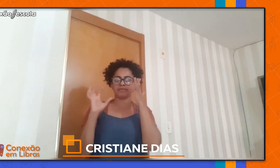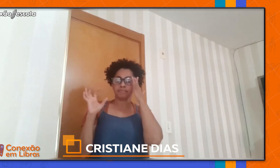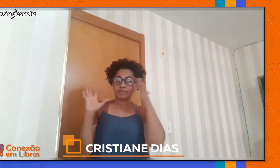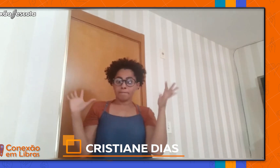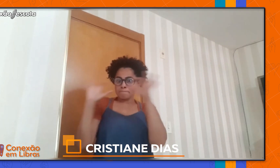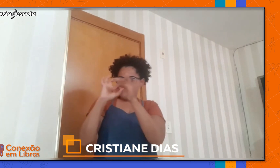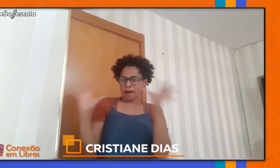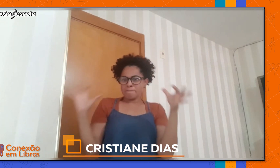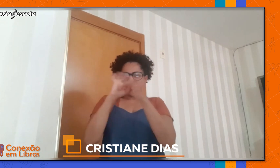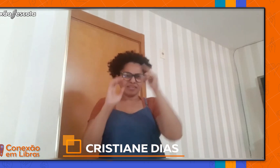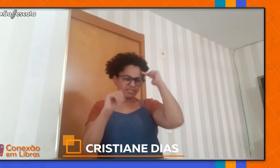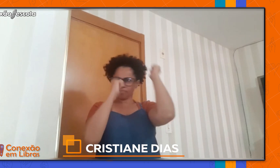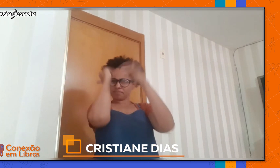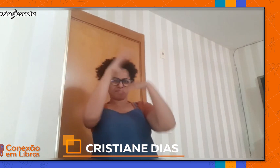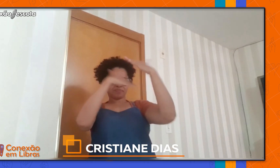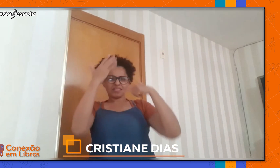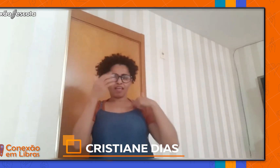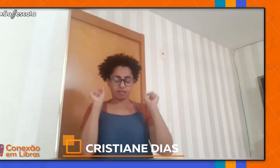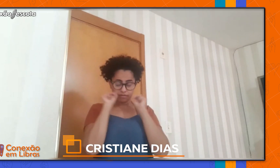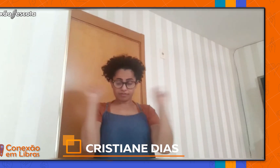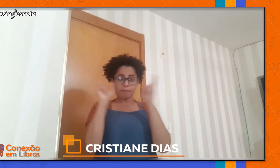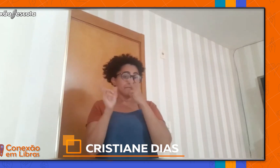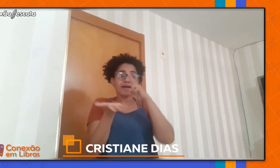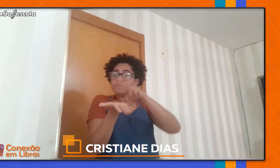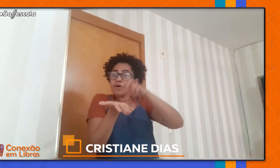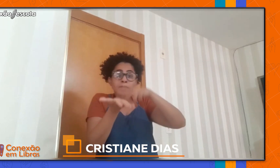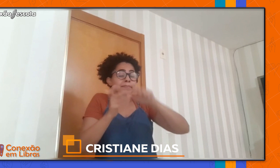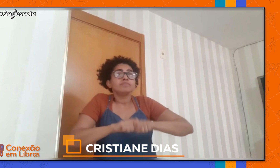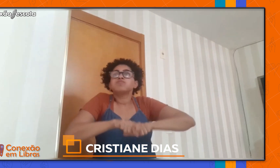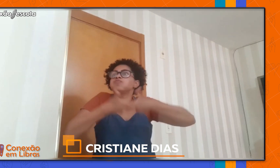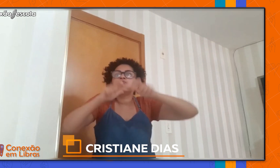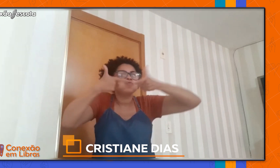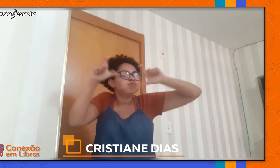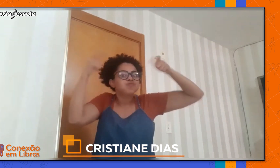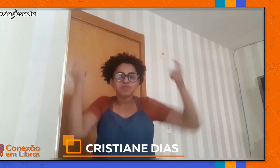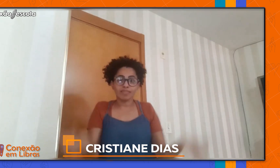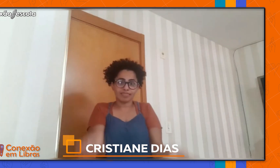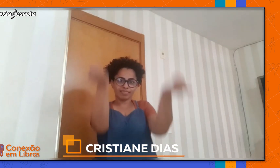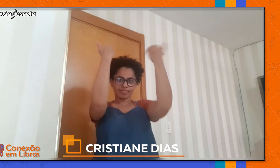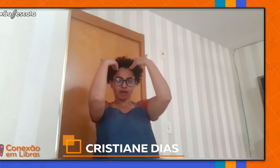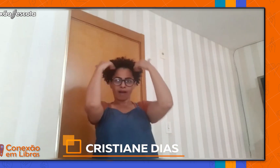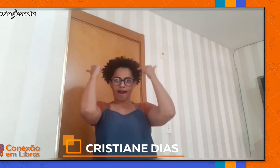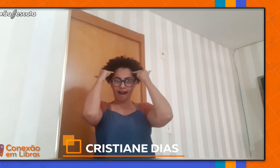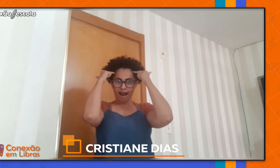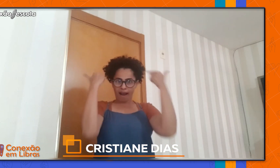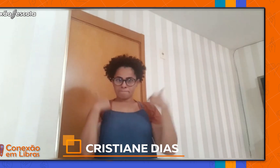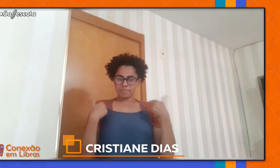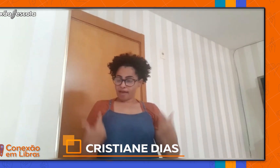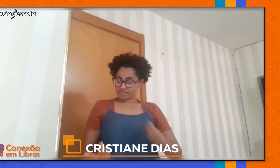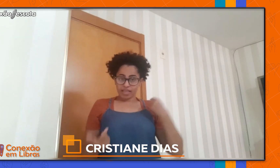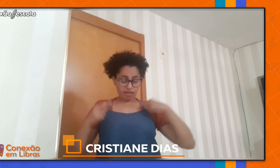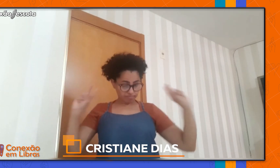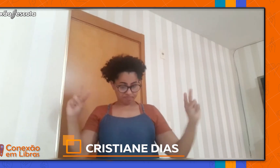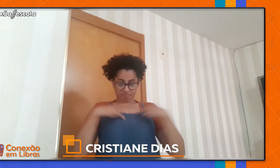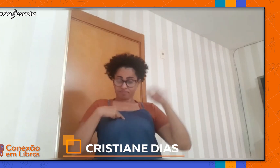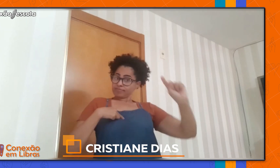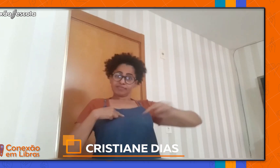muito rápido. E todas as palavras foi fazendo sentido para mim. E assim, eu ficava muito alegre, muito feliz, porque meu vocabulário estava